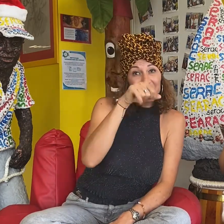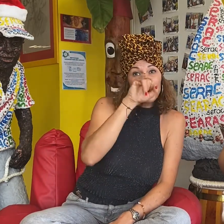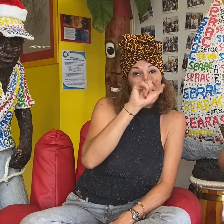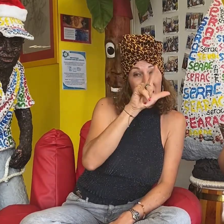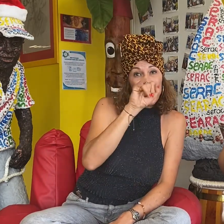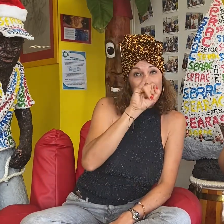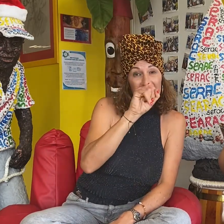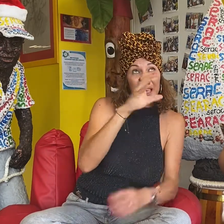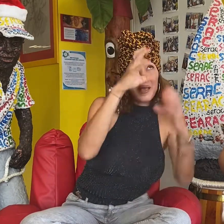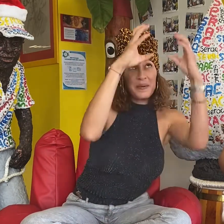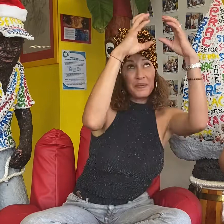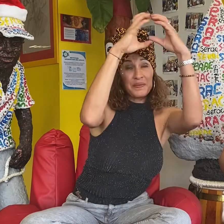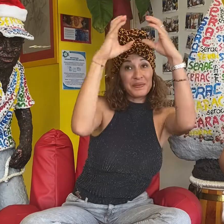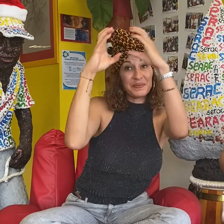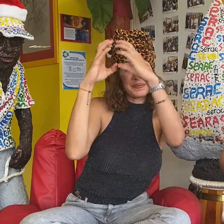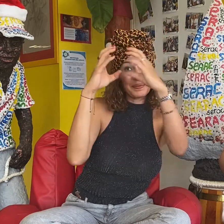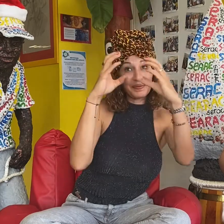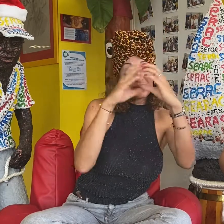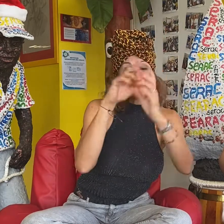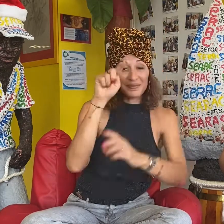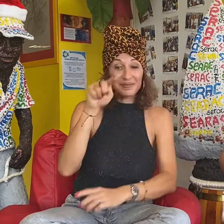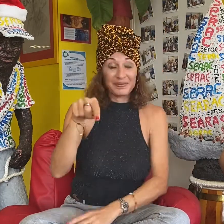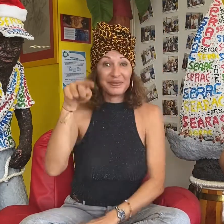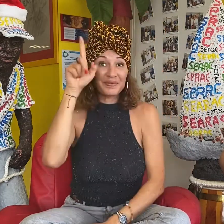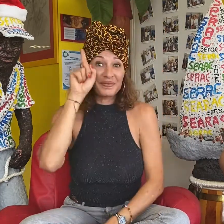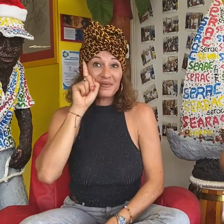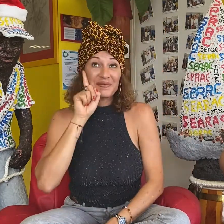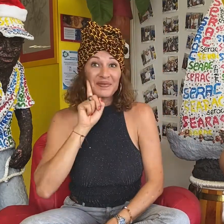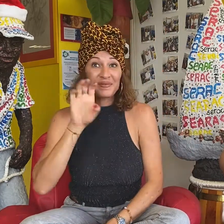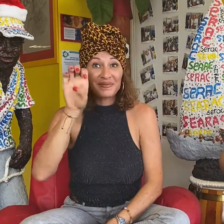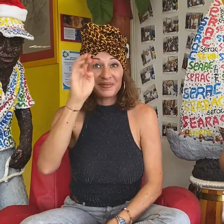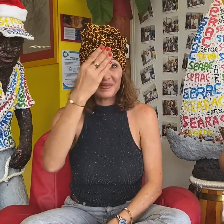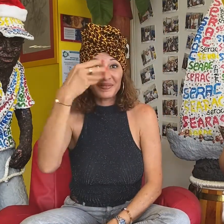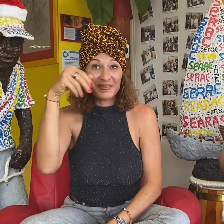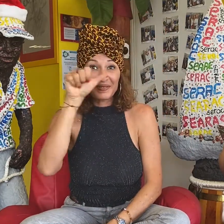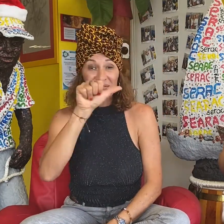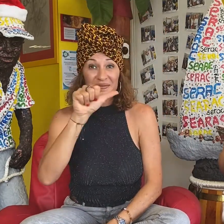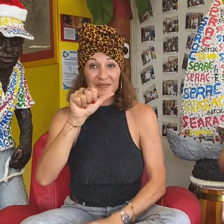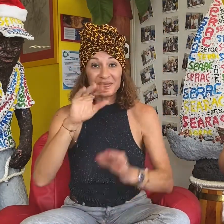Emma installe les guirlandes et les étoiles.